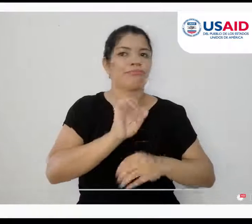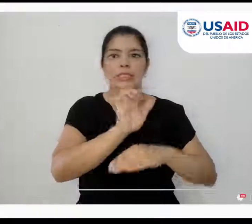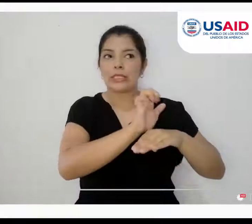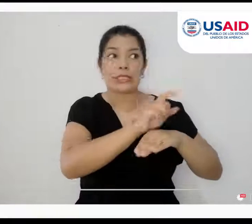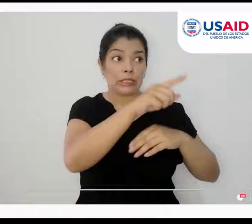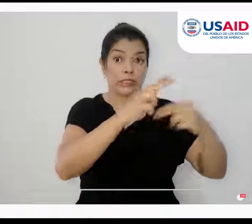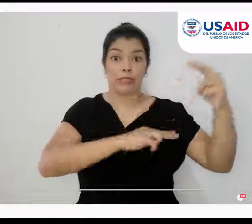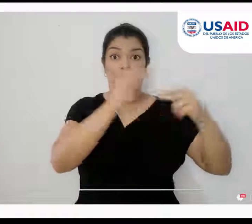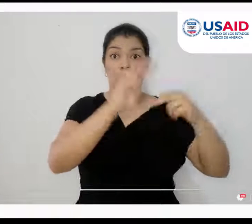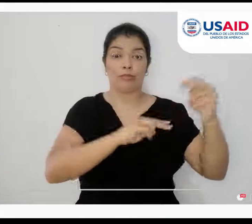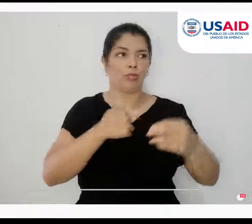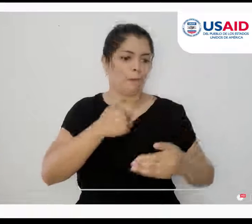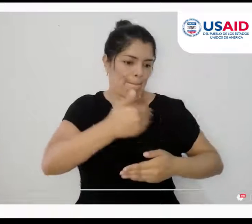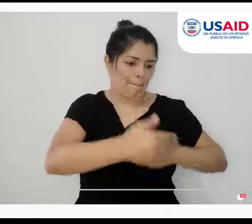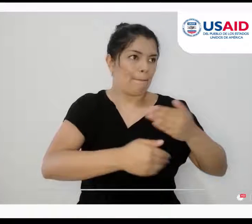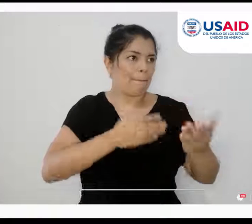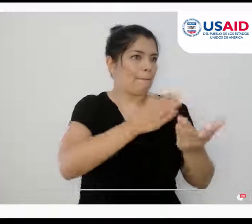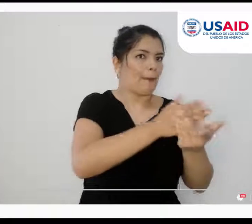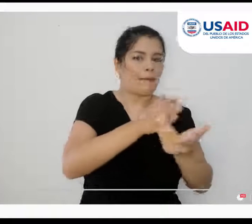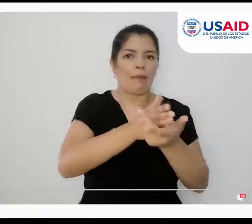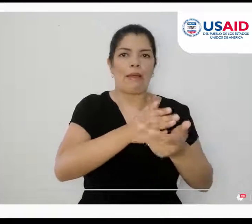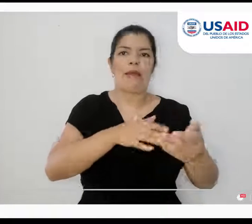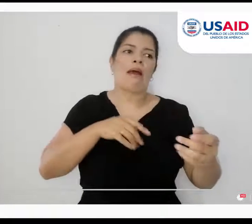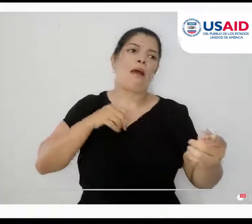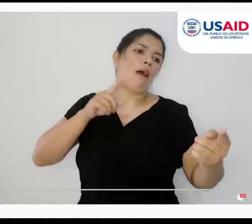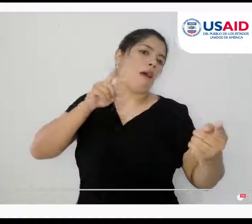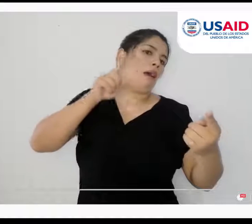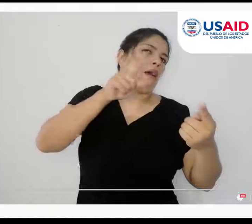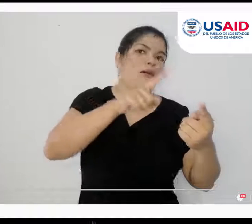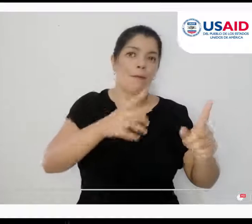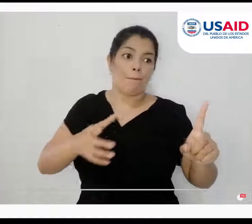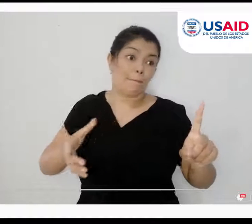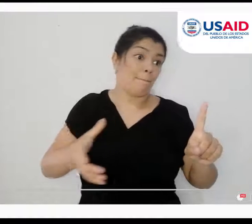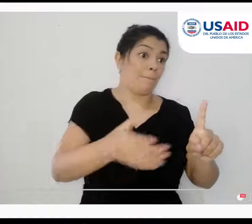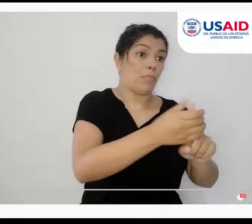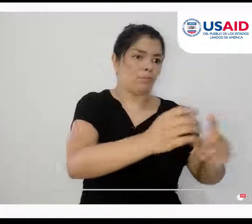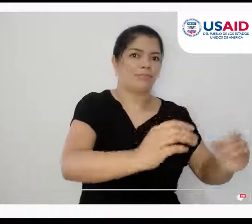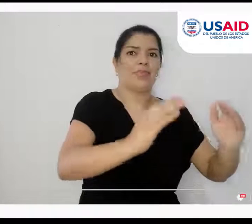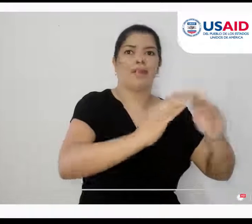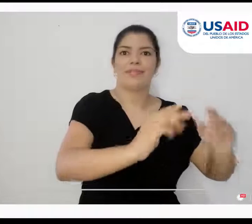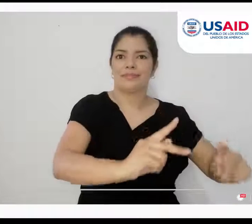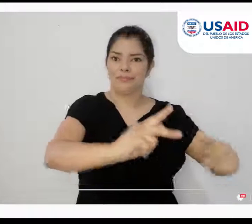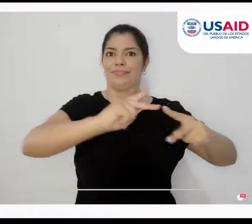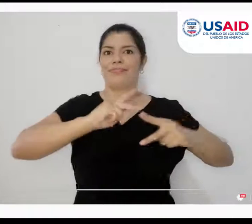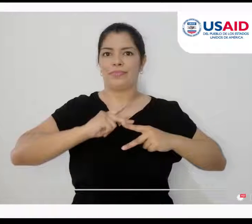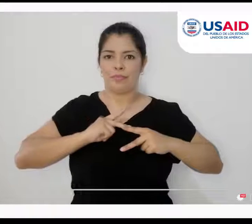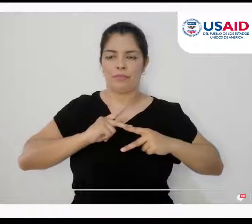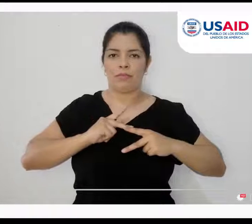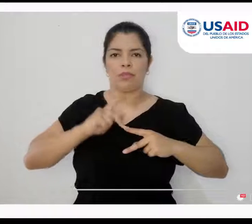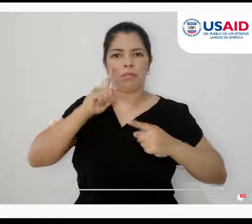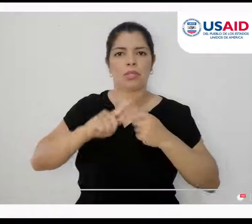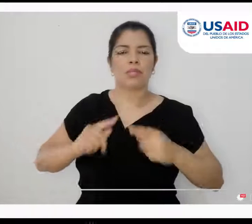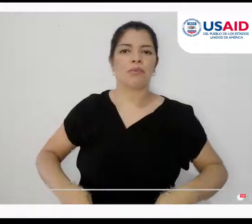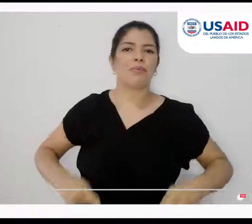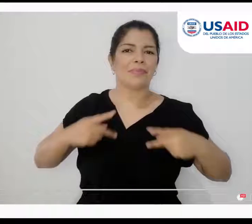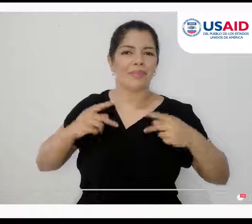hacen los proyectos de vivienda, hasta la entrega como tal de esa vivienda que pueda mejorar su calidad de vida, la